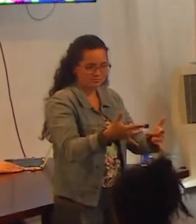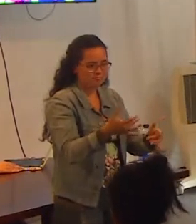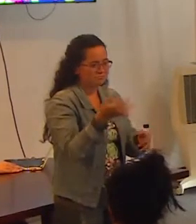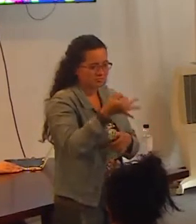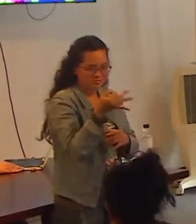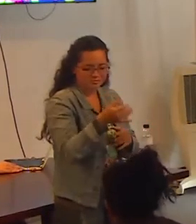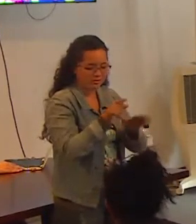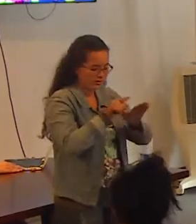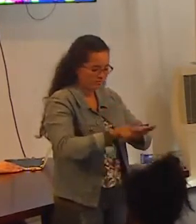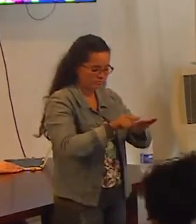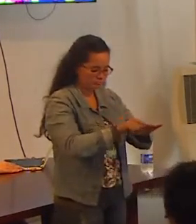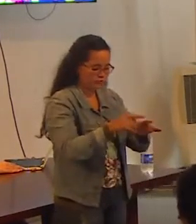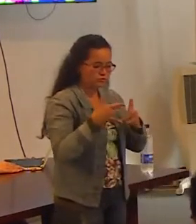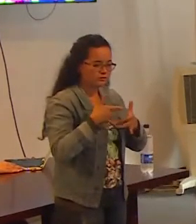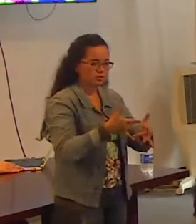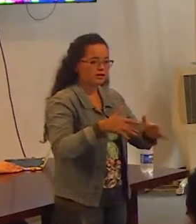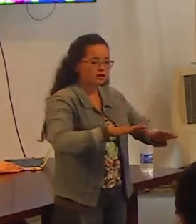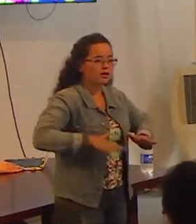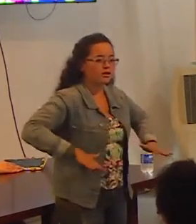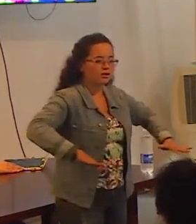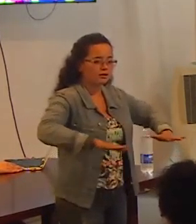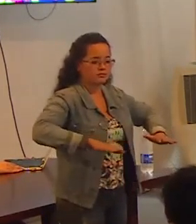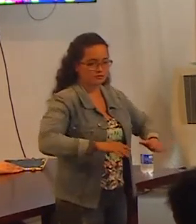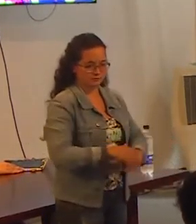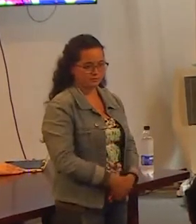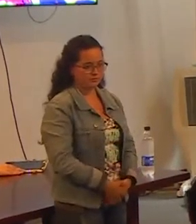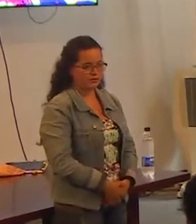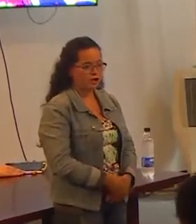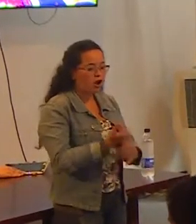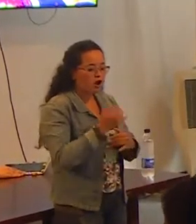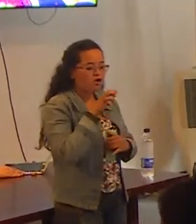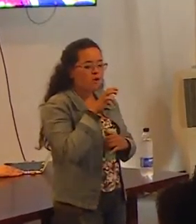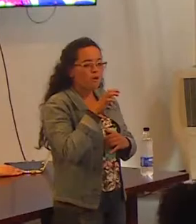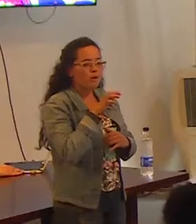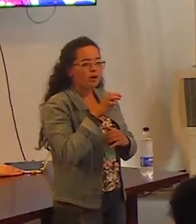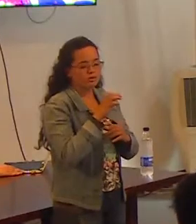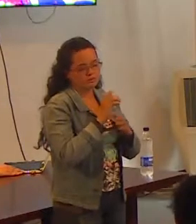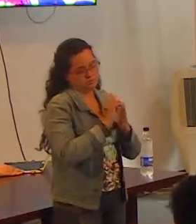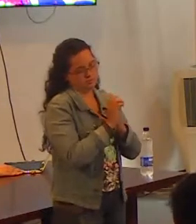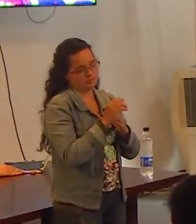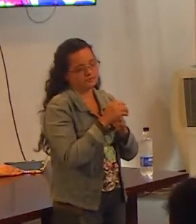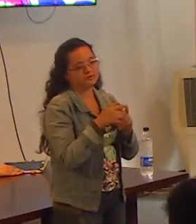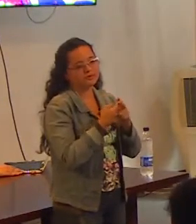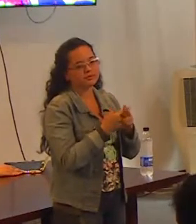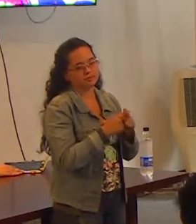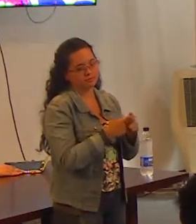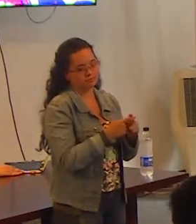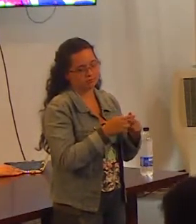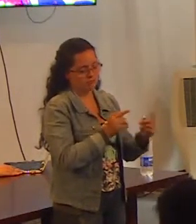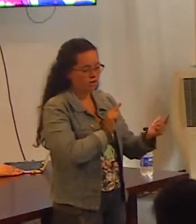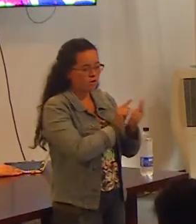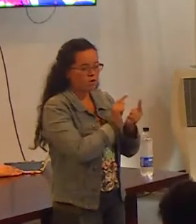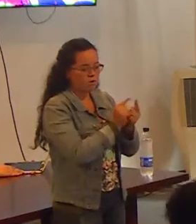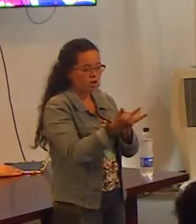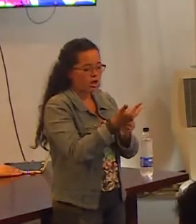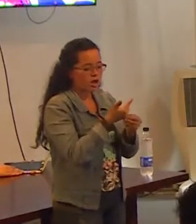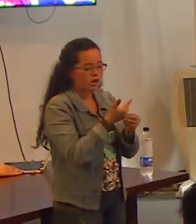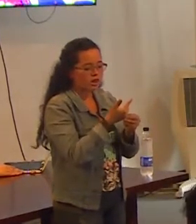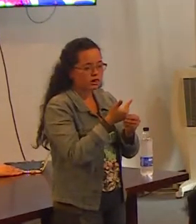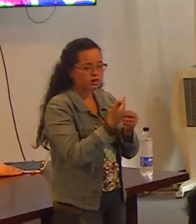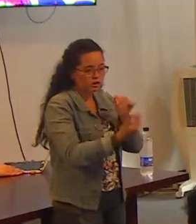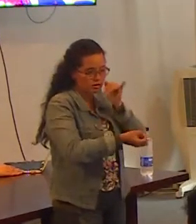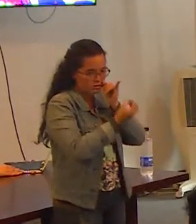los semestres. Estamos dentro del noveno taller, seminario taller, en el encuentro de artes, de las artes y la